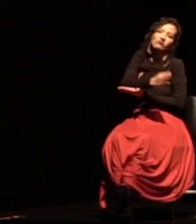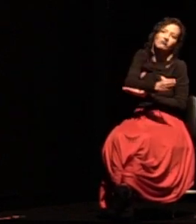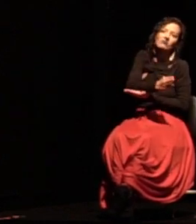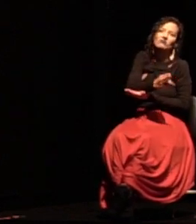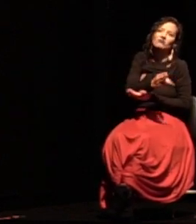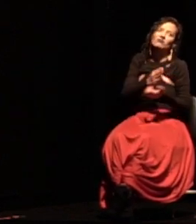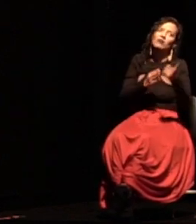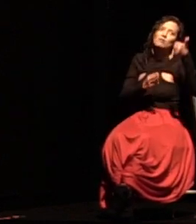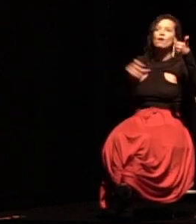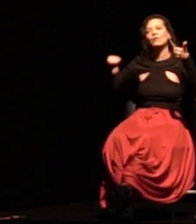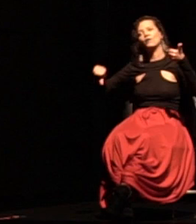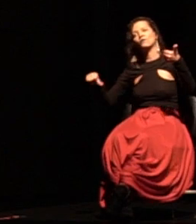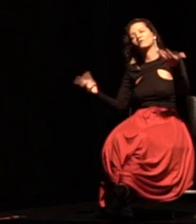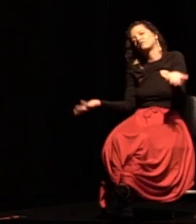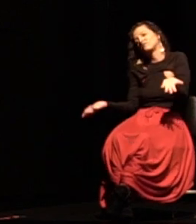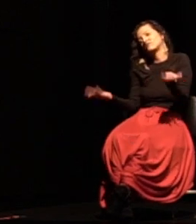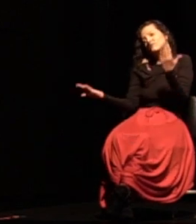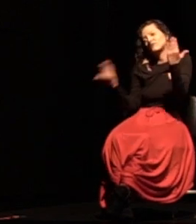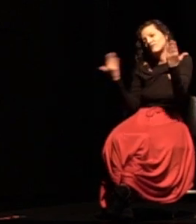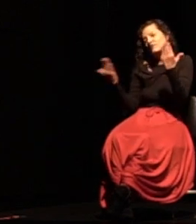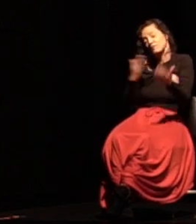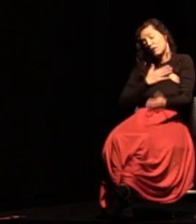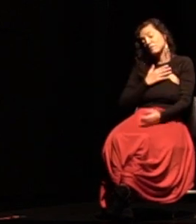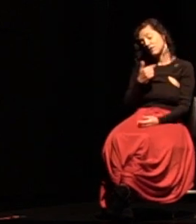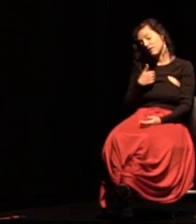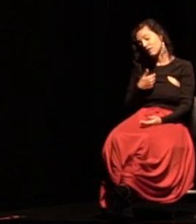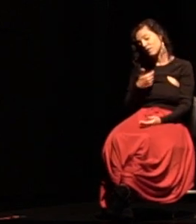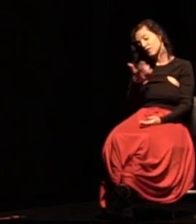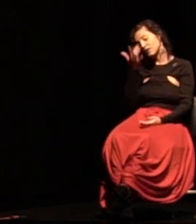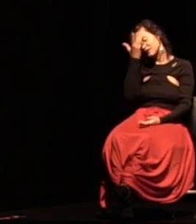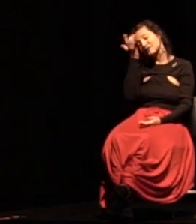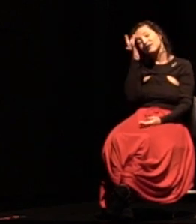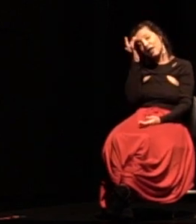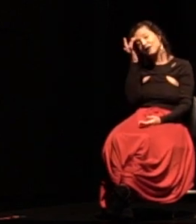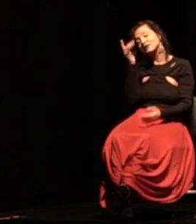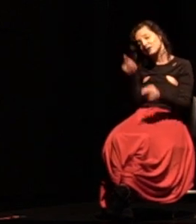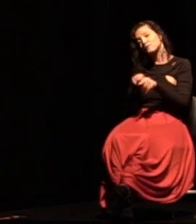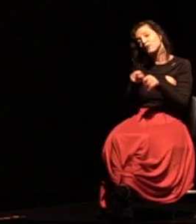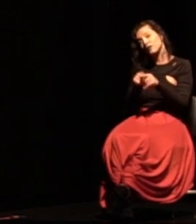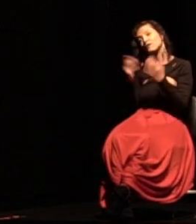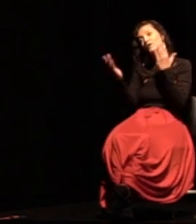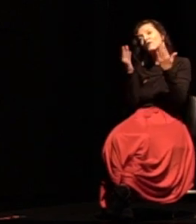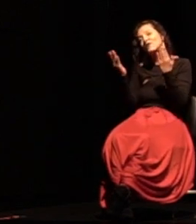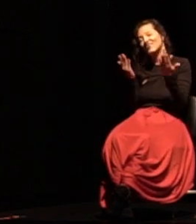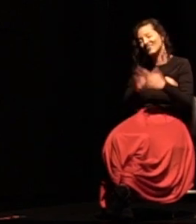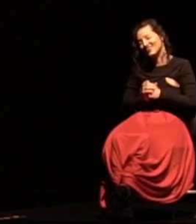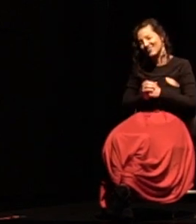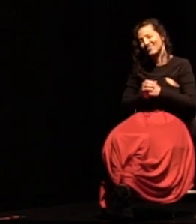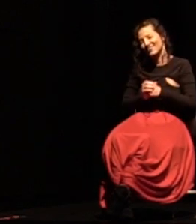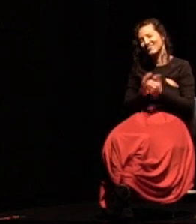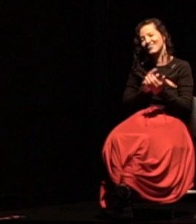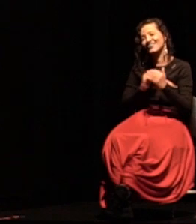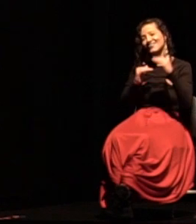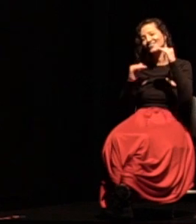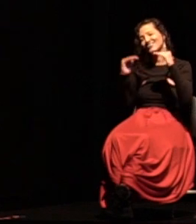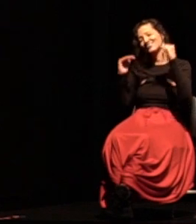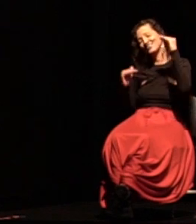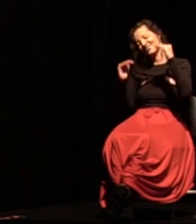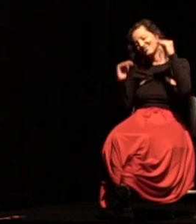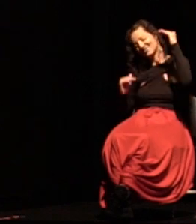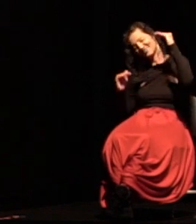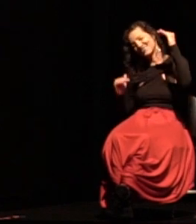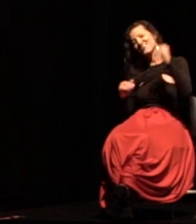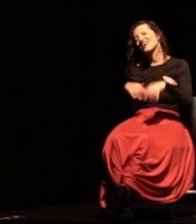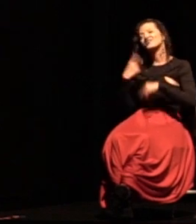que parâmetro é esse? Aí lá vou eu, porque o negócio da sanidade mental também, qual é o parâmetro? Né? Qual é o parâmetro? Então, ainda bem o